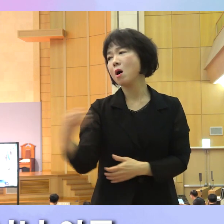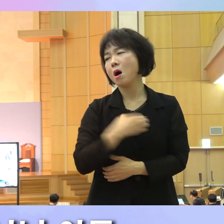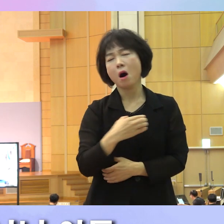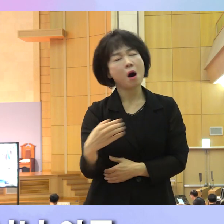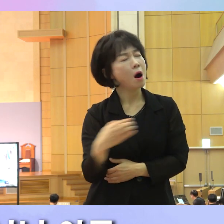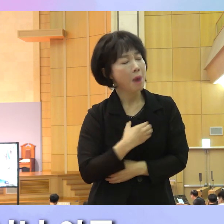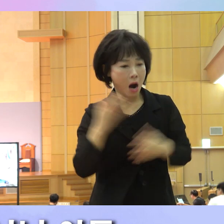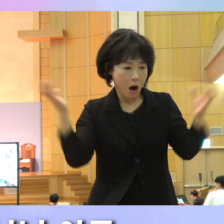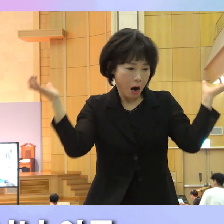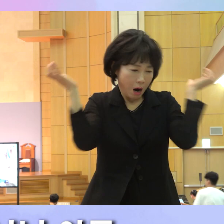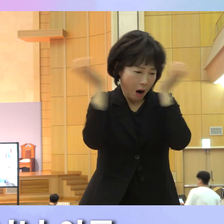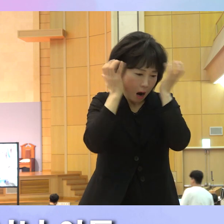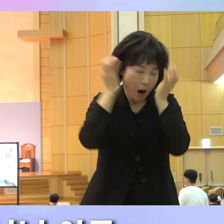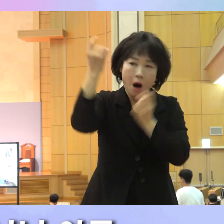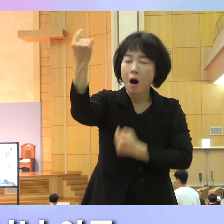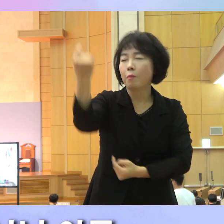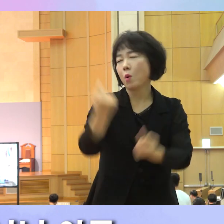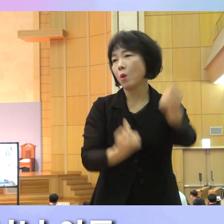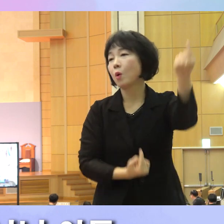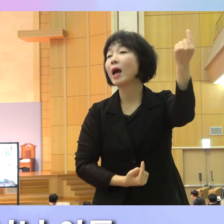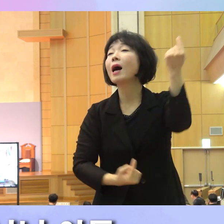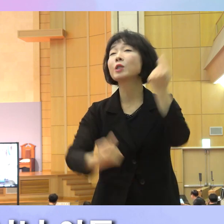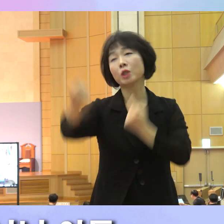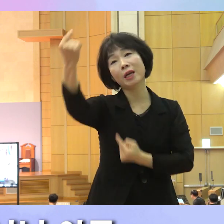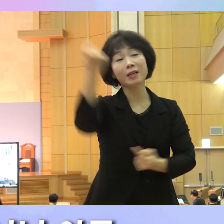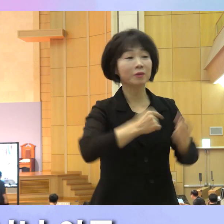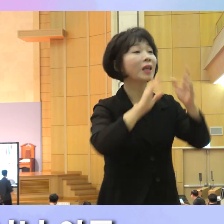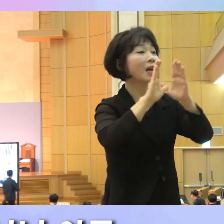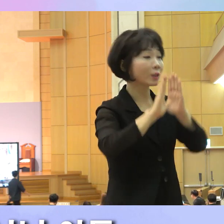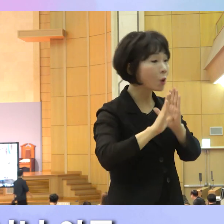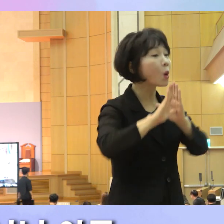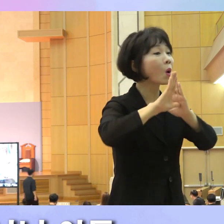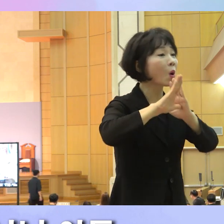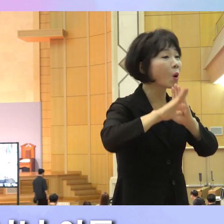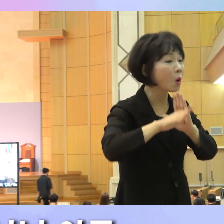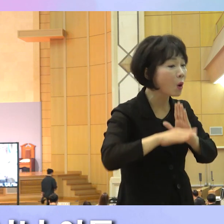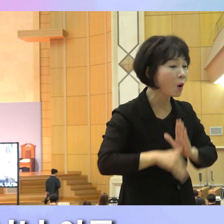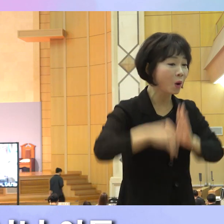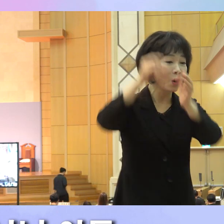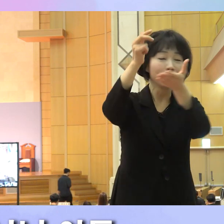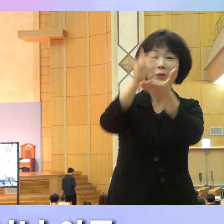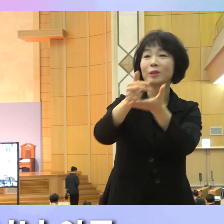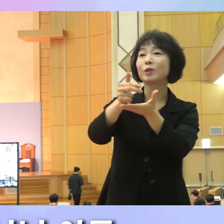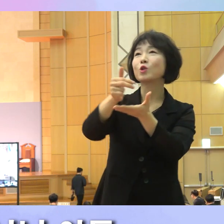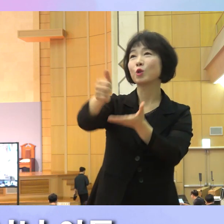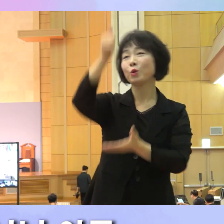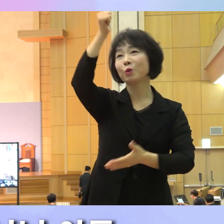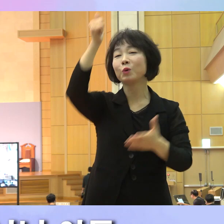세상의 험한 풍파 몰아칠 때도